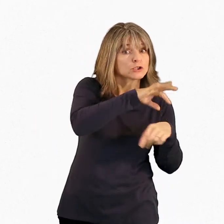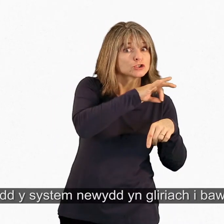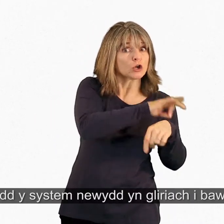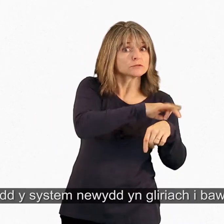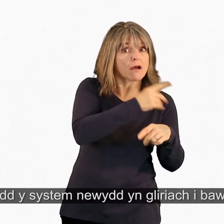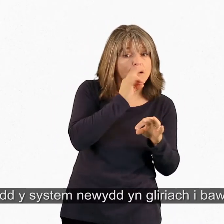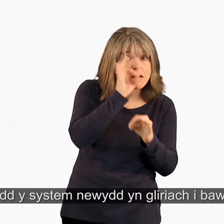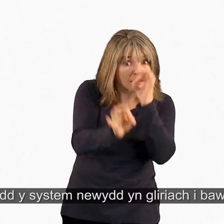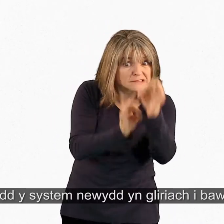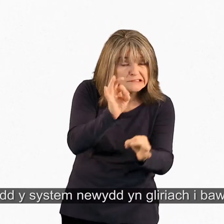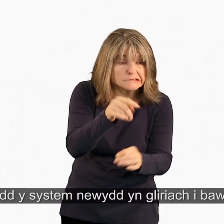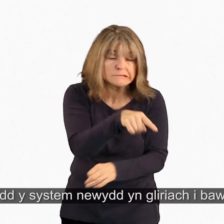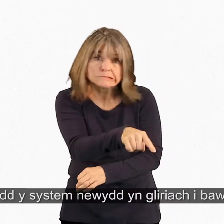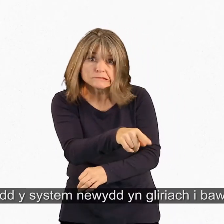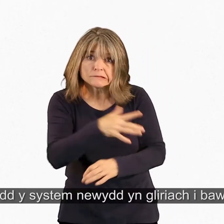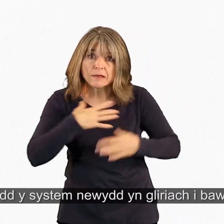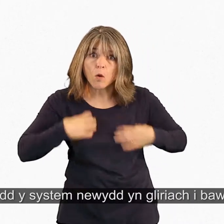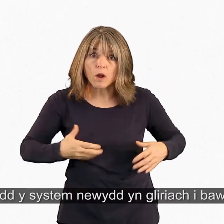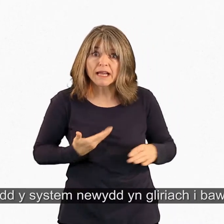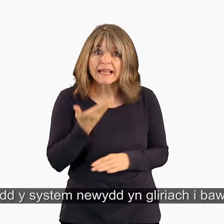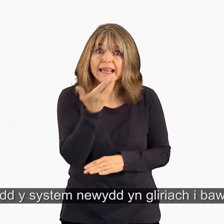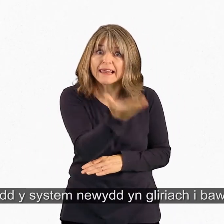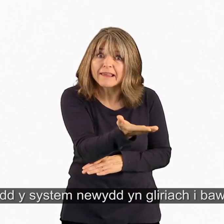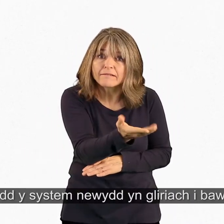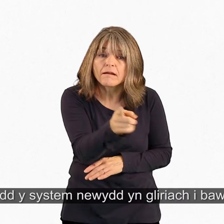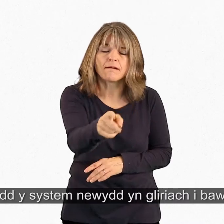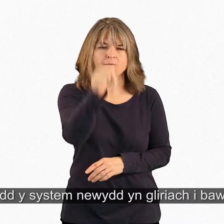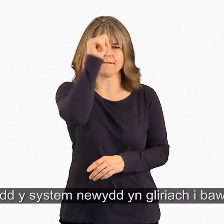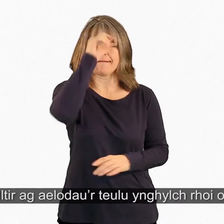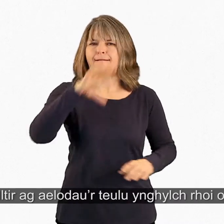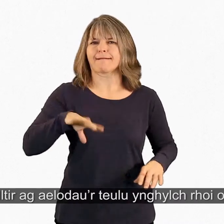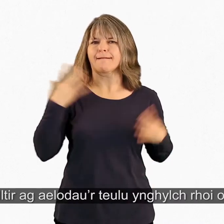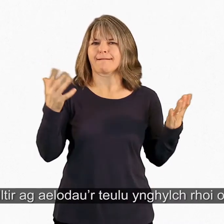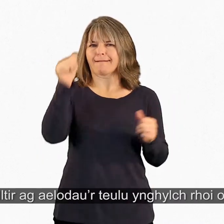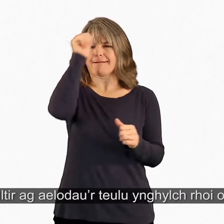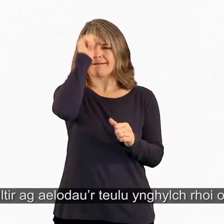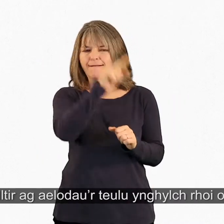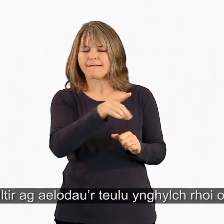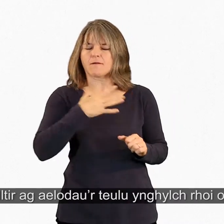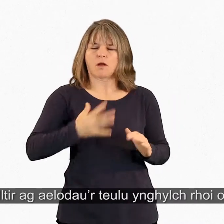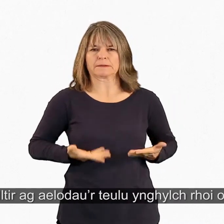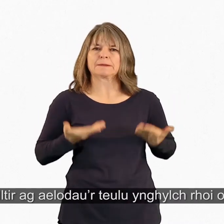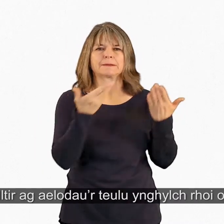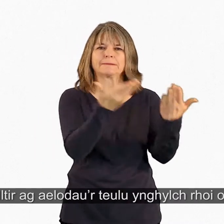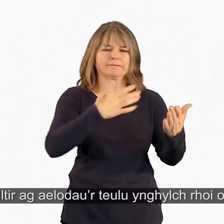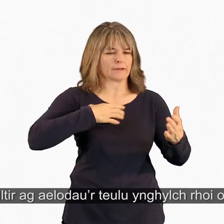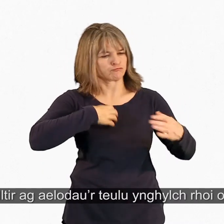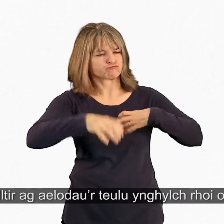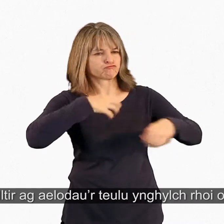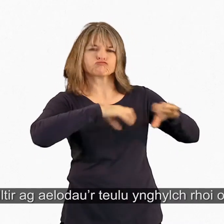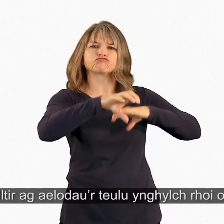Bydd y system newydd yn gliriach i bawb. Os cysylltid ag aelodau'r teulu ynghylchroi organau,